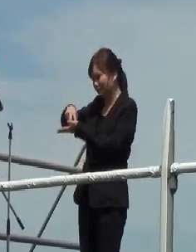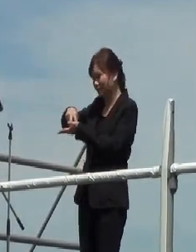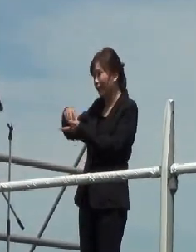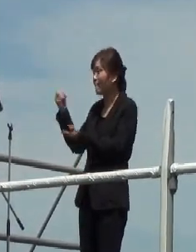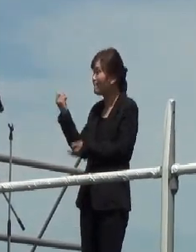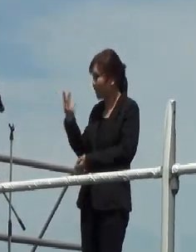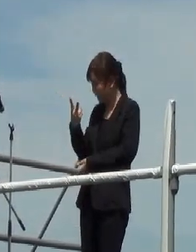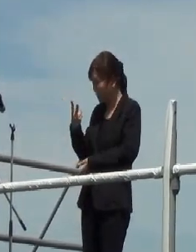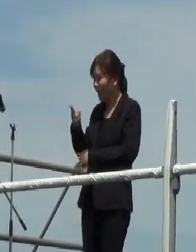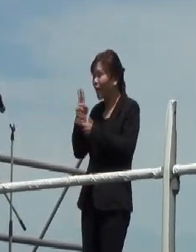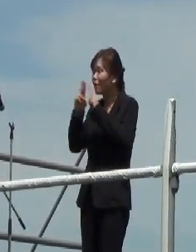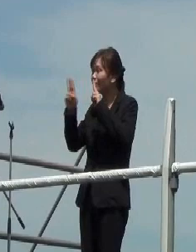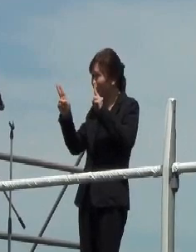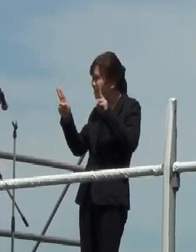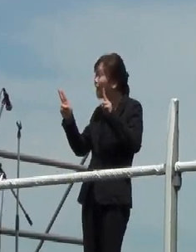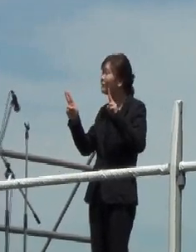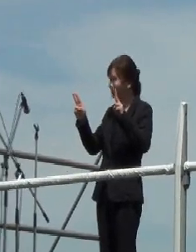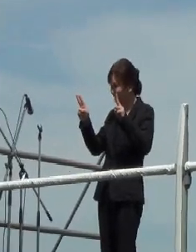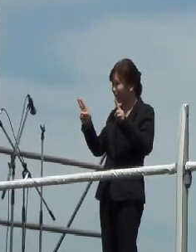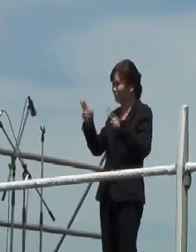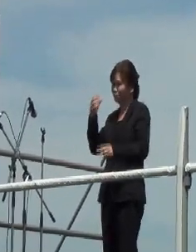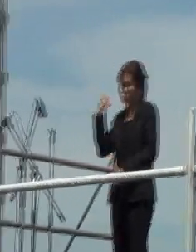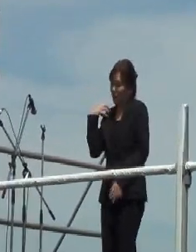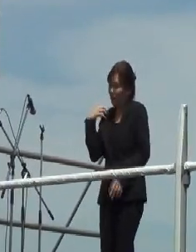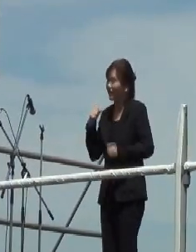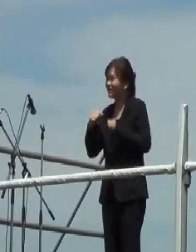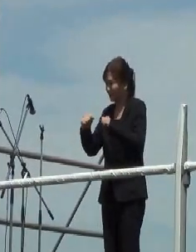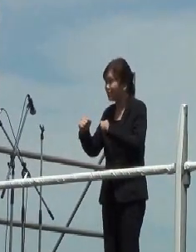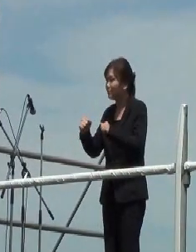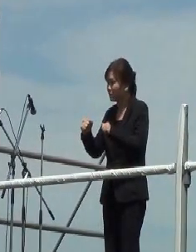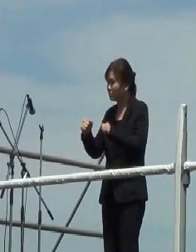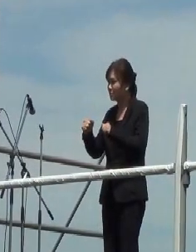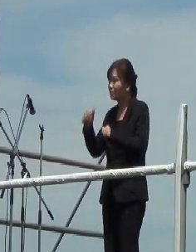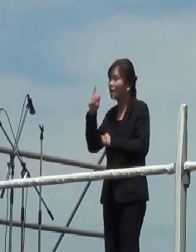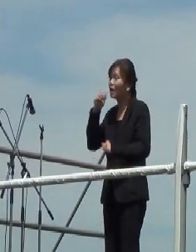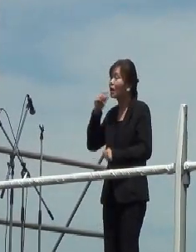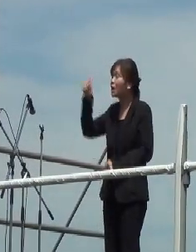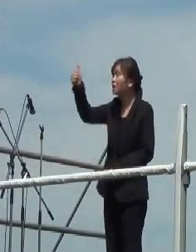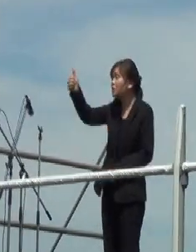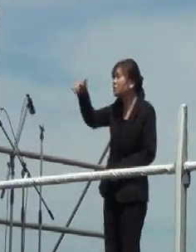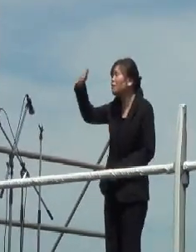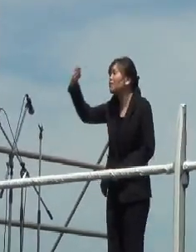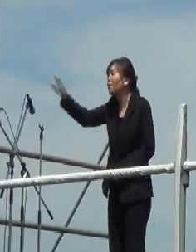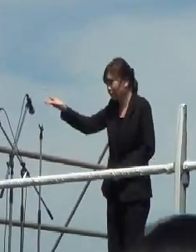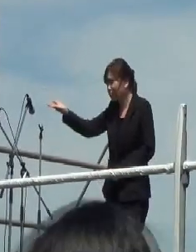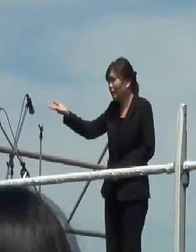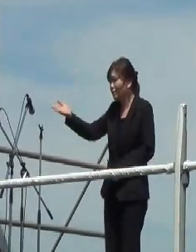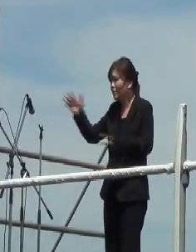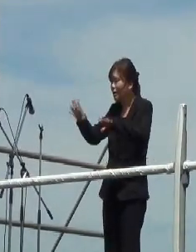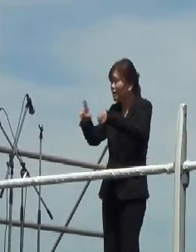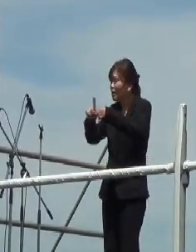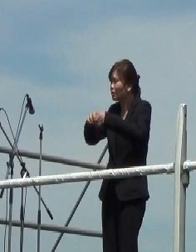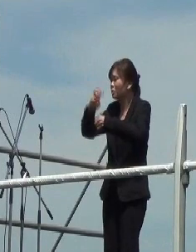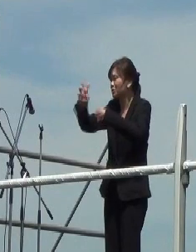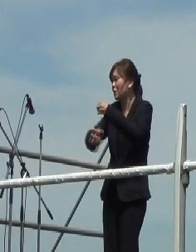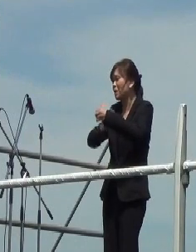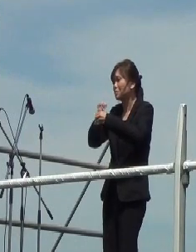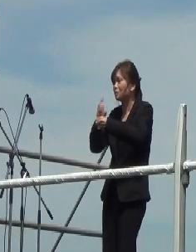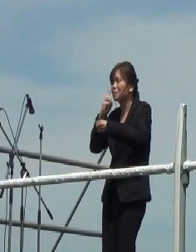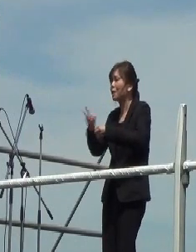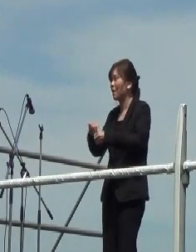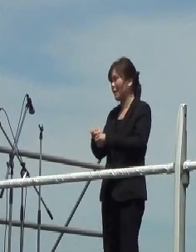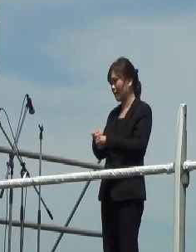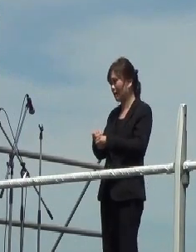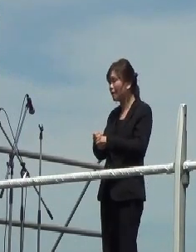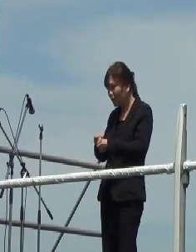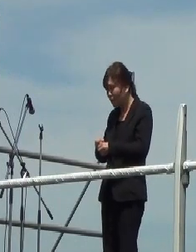届けるということをしています。父を亡くして今年で30年になるんですけれども、やはり父を